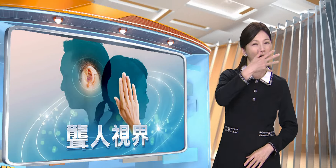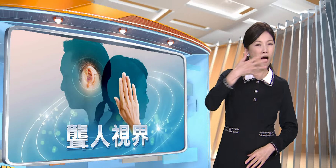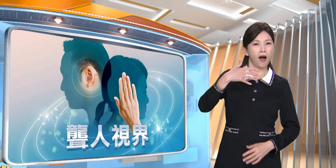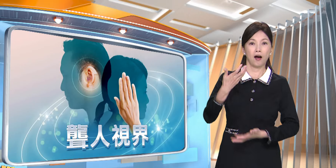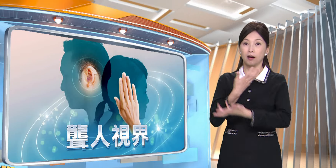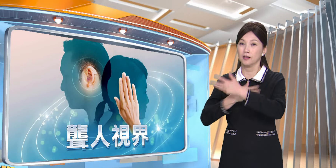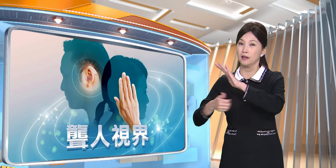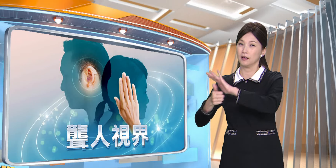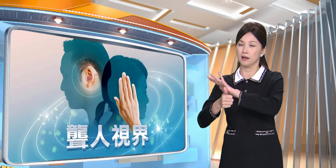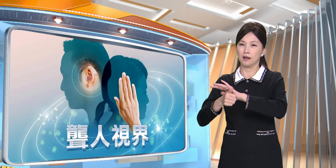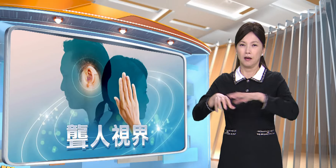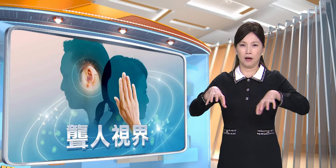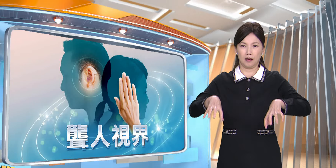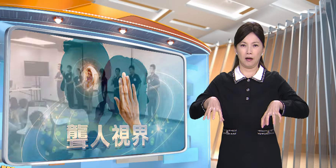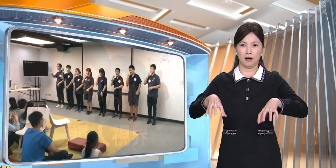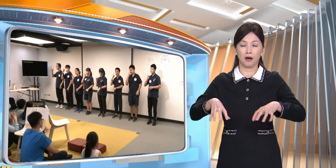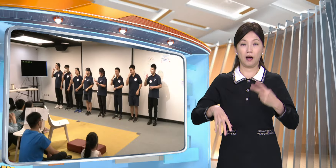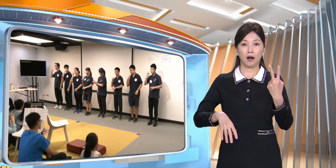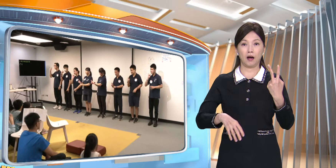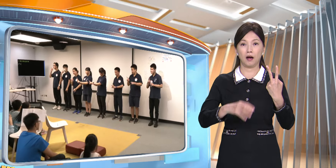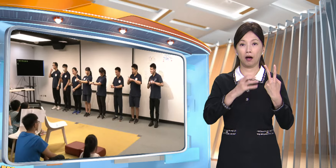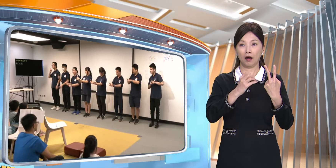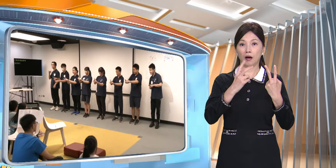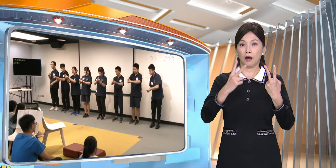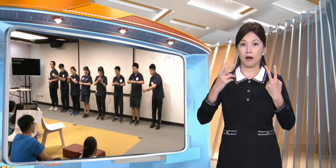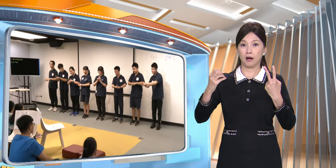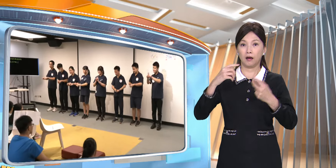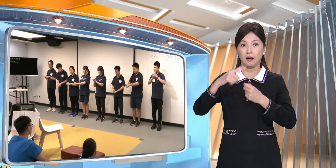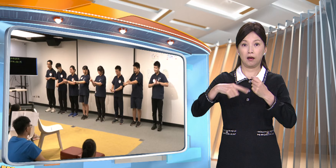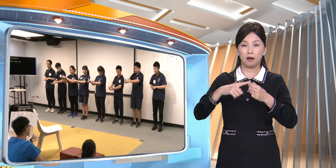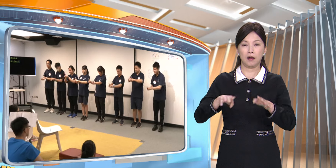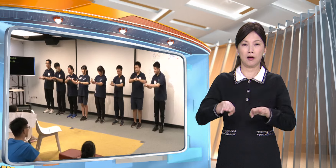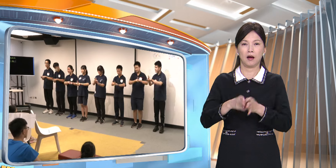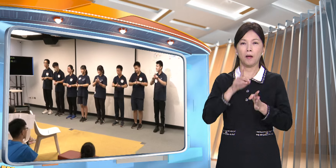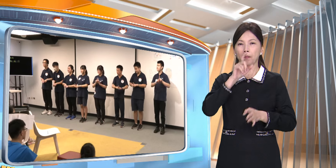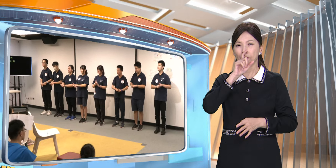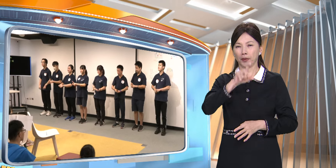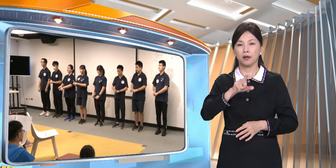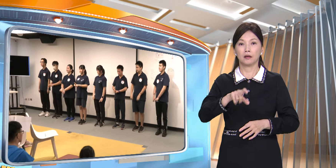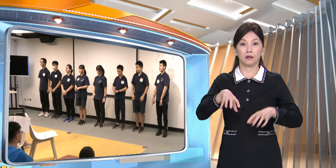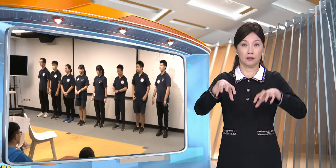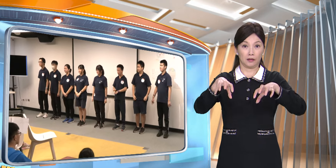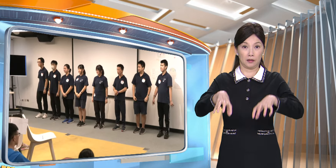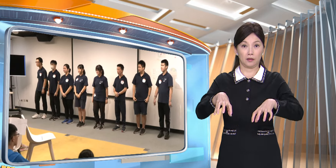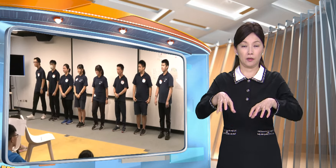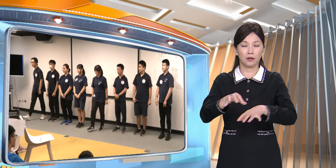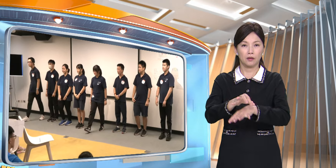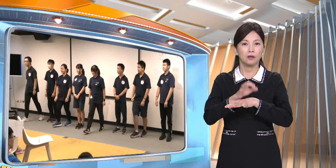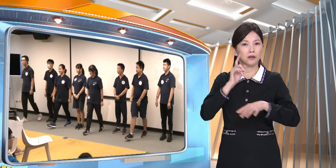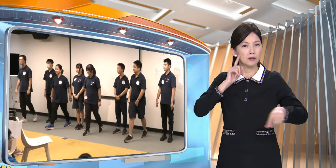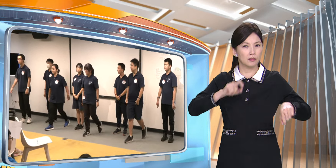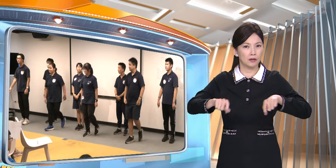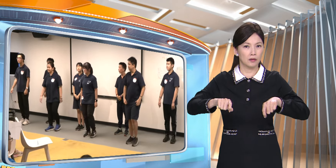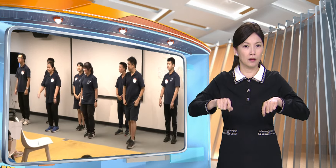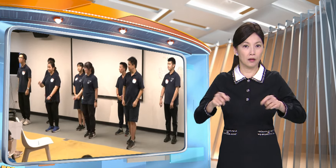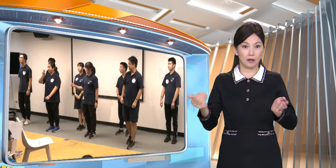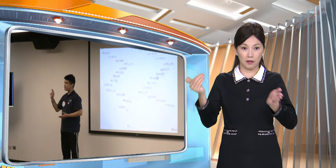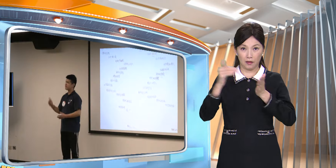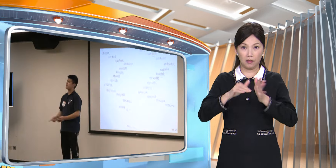国家两厅院2020年开启厅院学计划，到现在迈入第五个